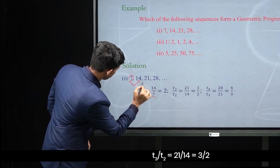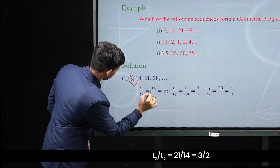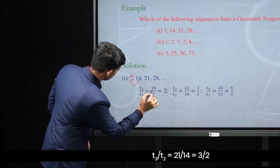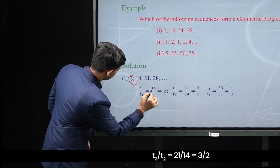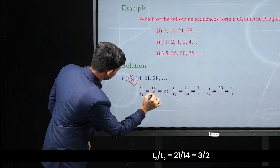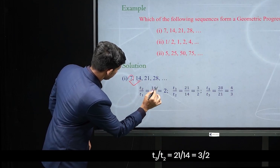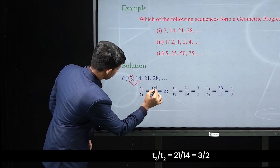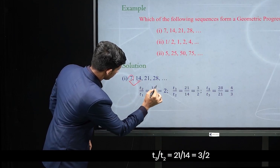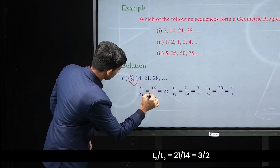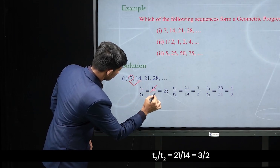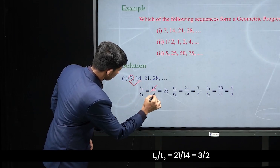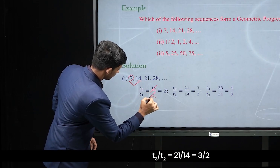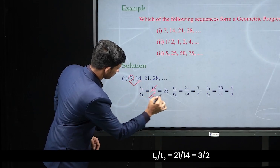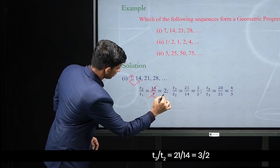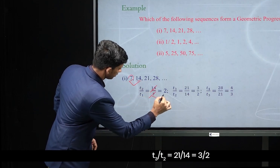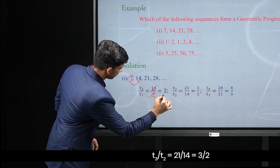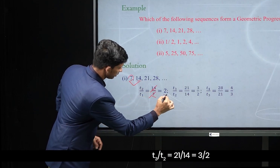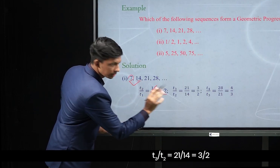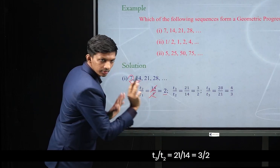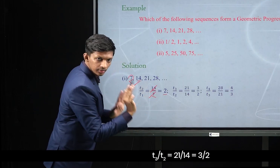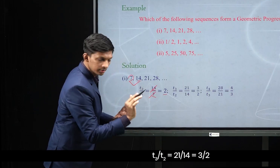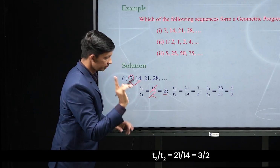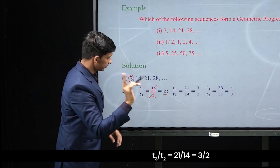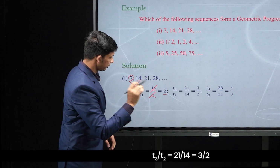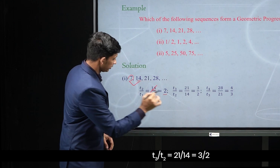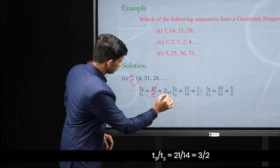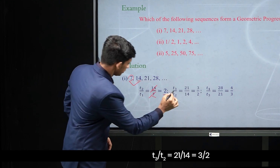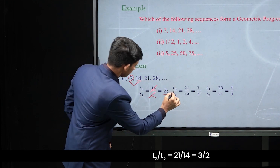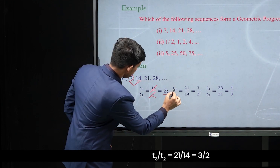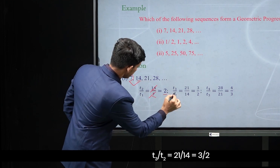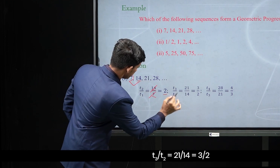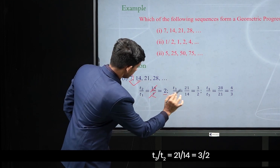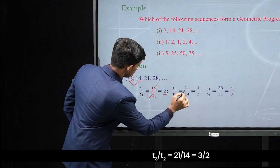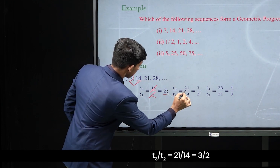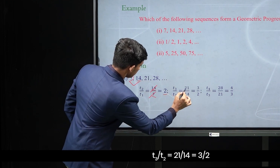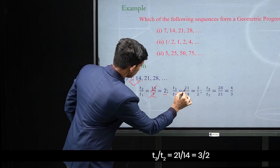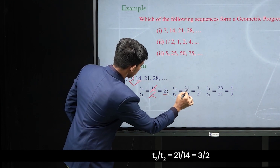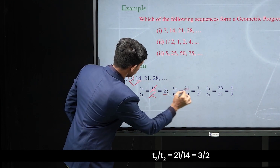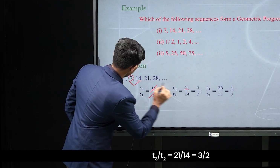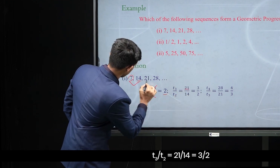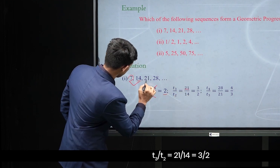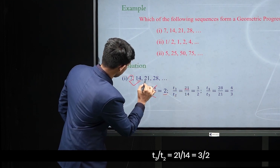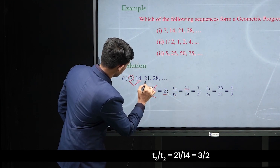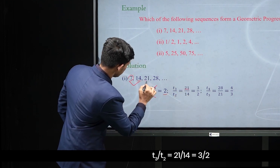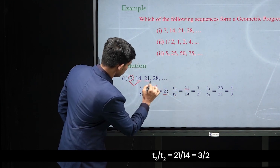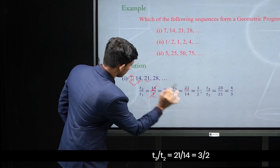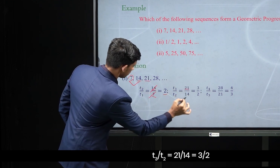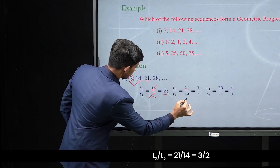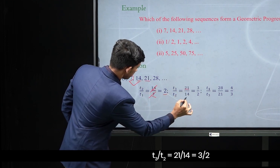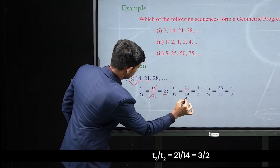டி கீழ் இலக்கு 3 கீழ் டி கீழ் இலக்கு 2 ஈடு